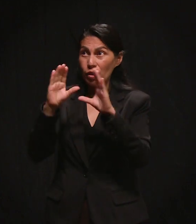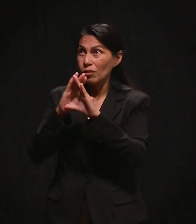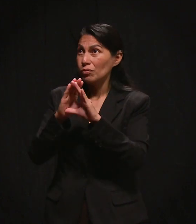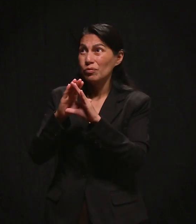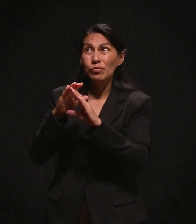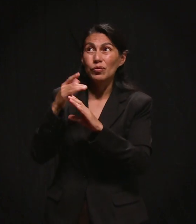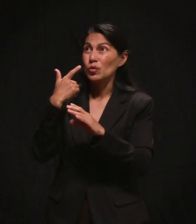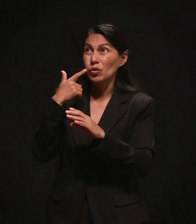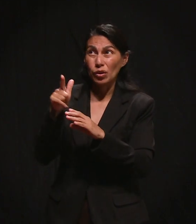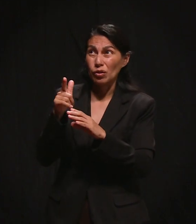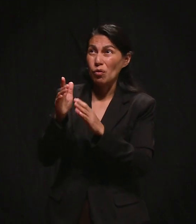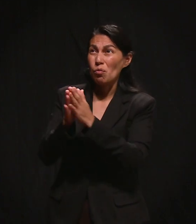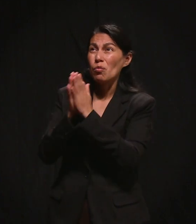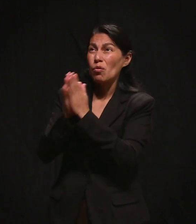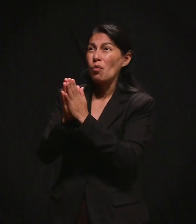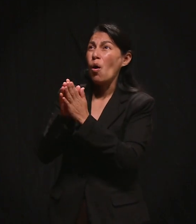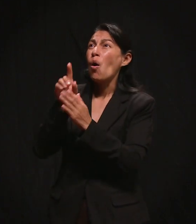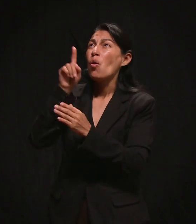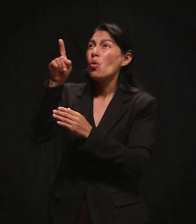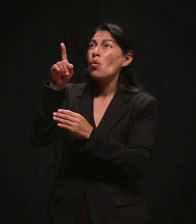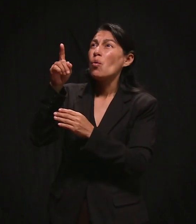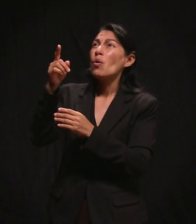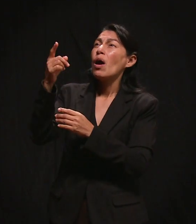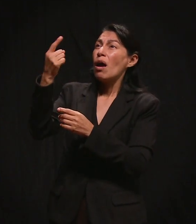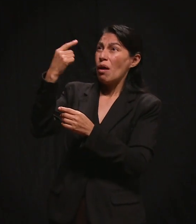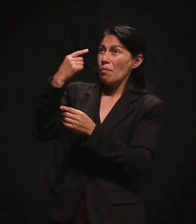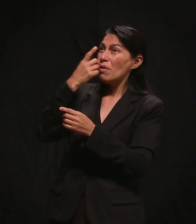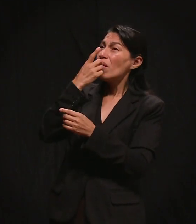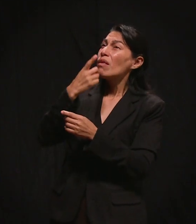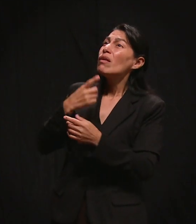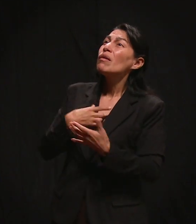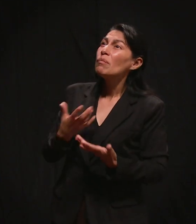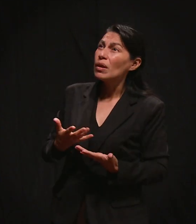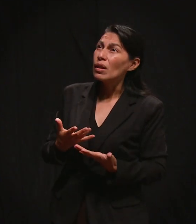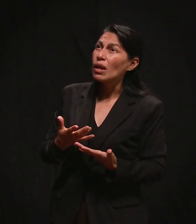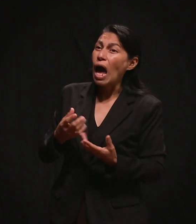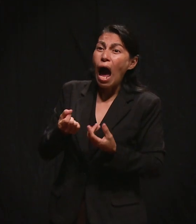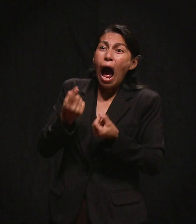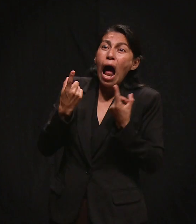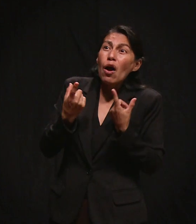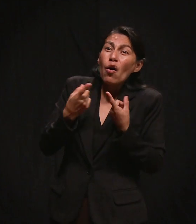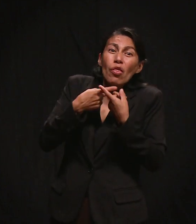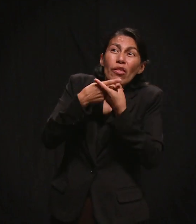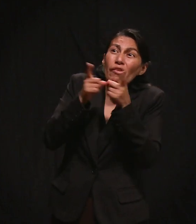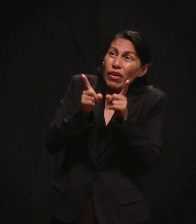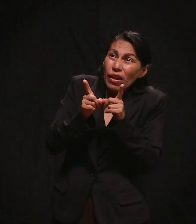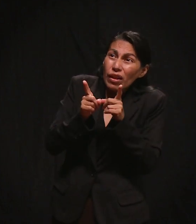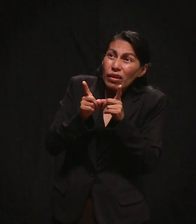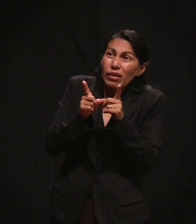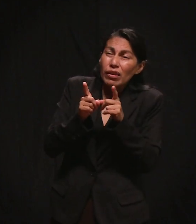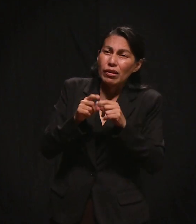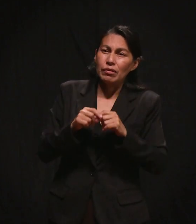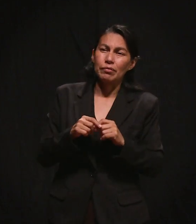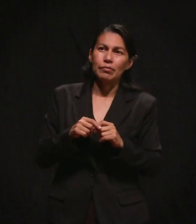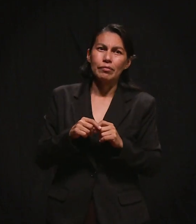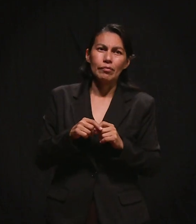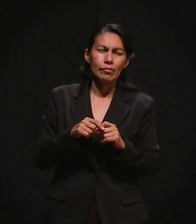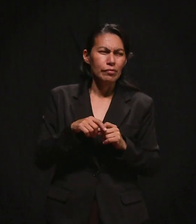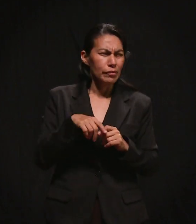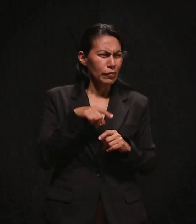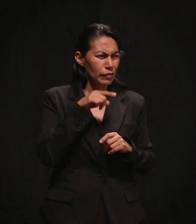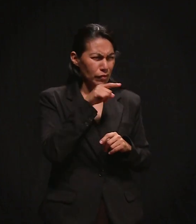manera única, diferente, una manera que nunca has usado para hablarme. Oye, Emi, tú hablaste con